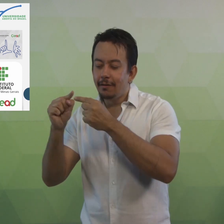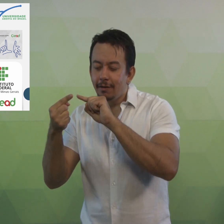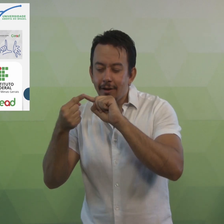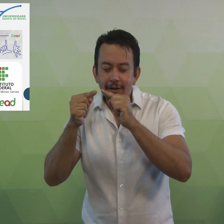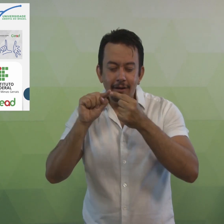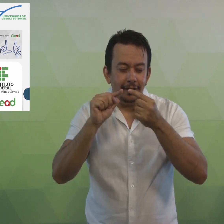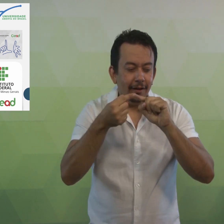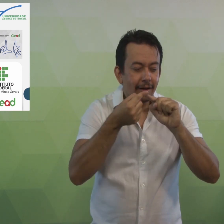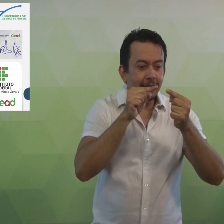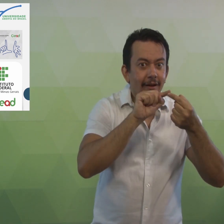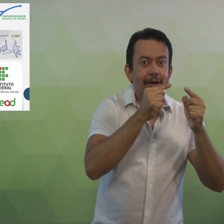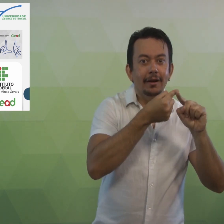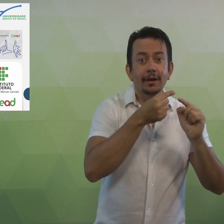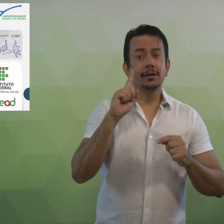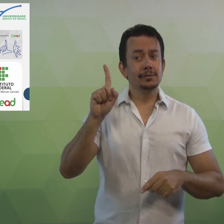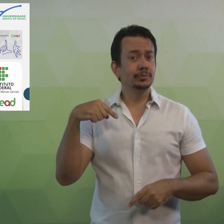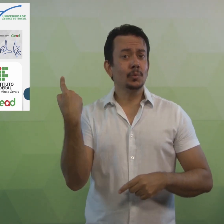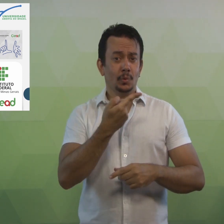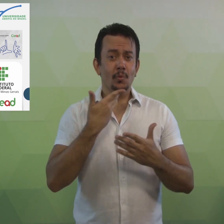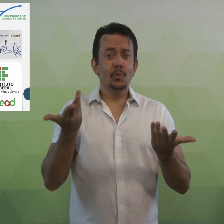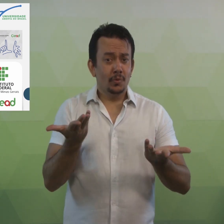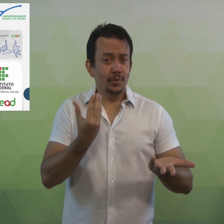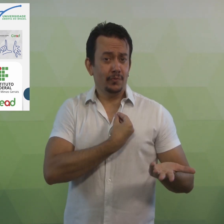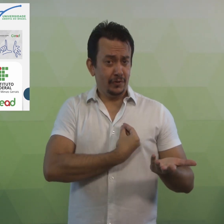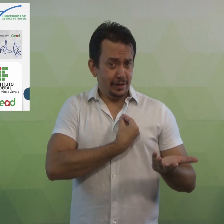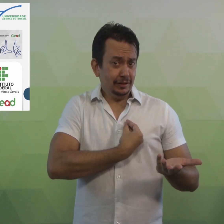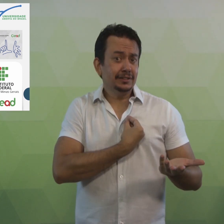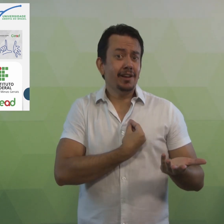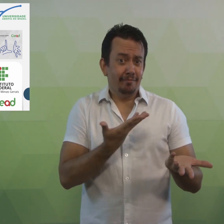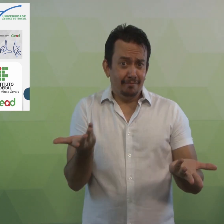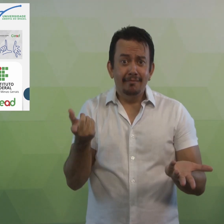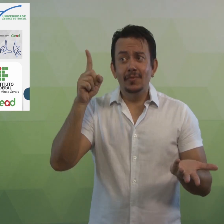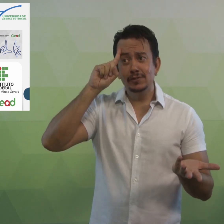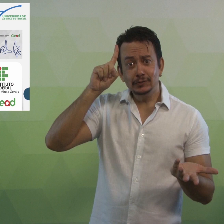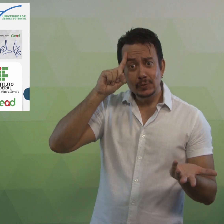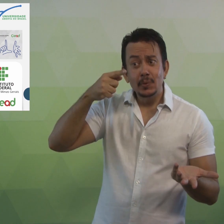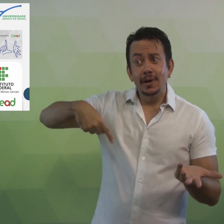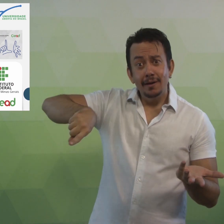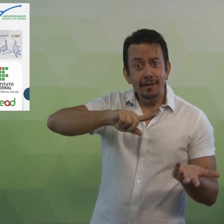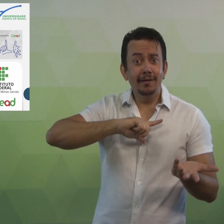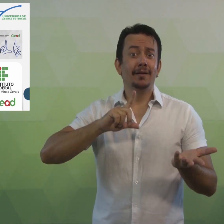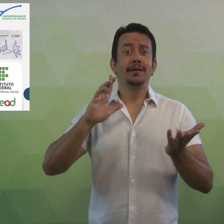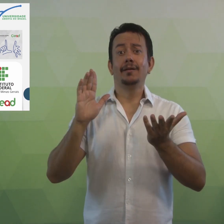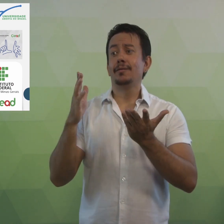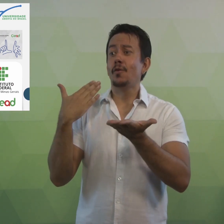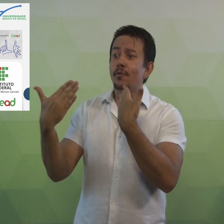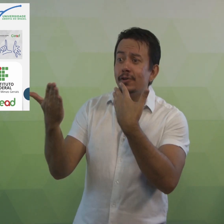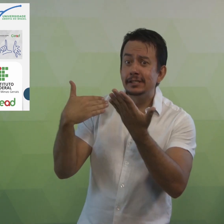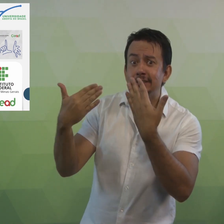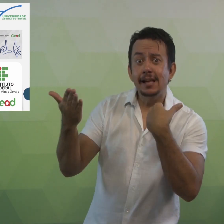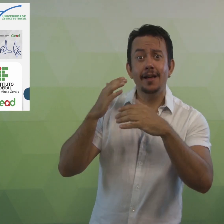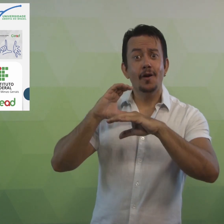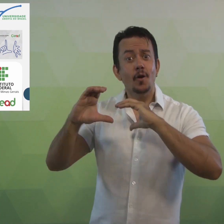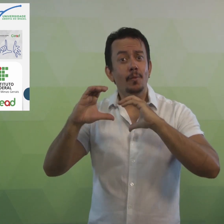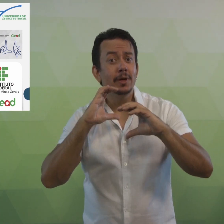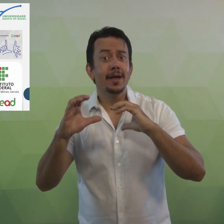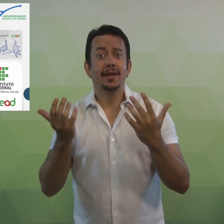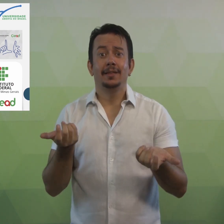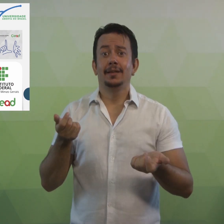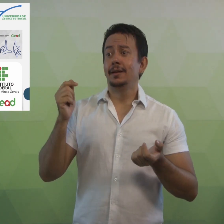é chamado de unidade de comunicação. E todos nós usamos isso na nossa vida. É algo